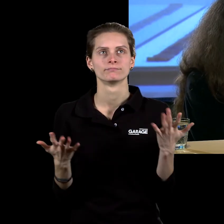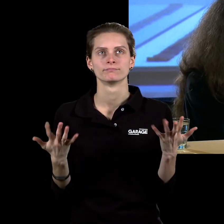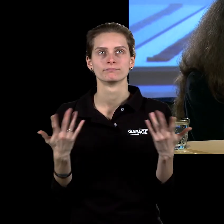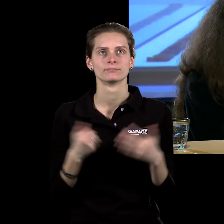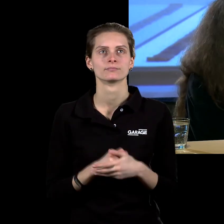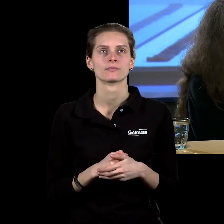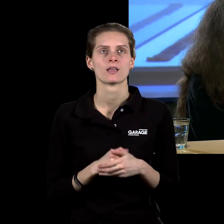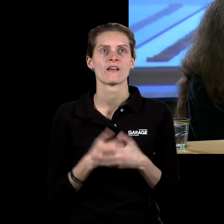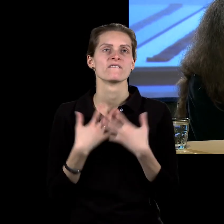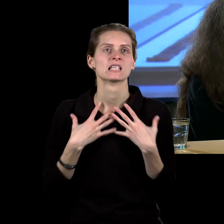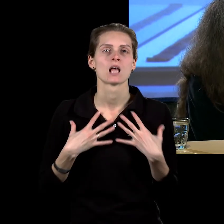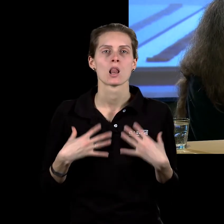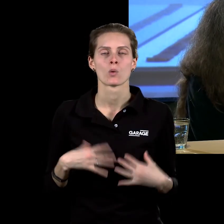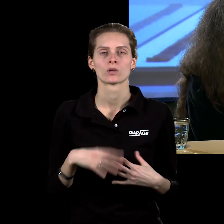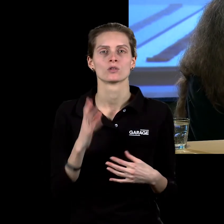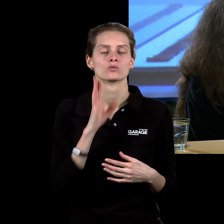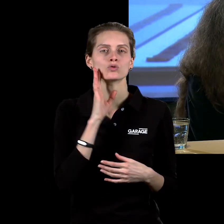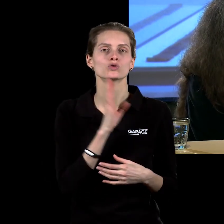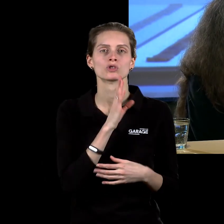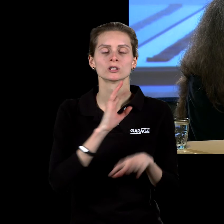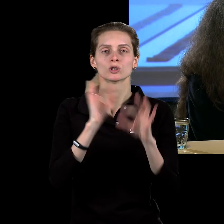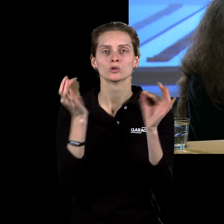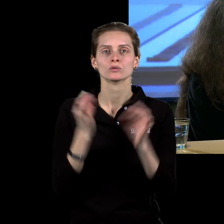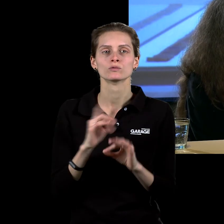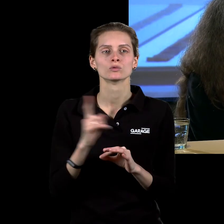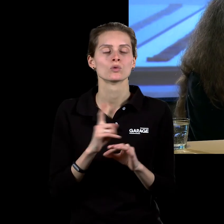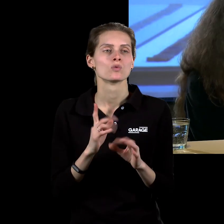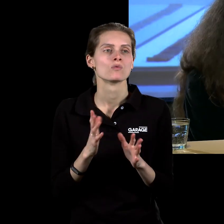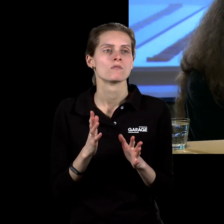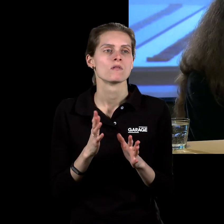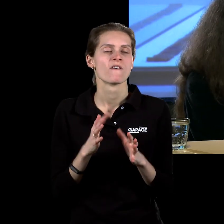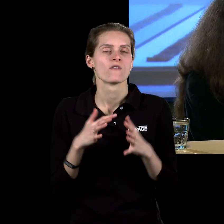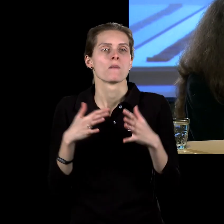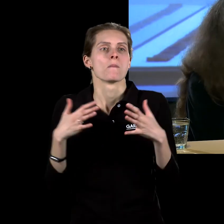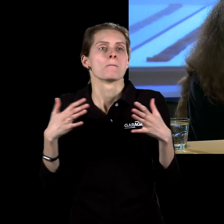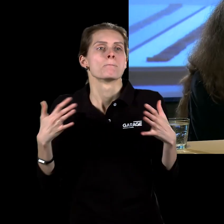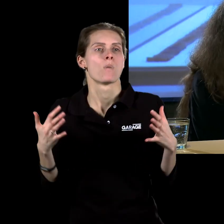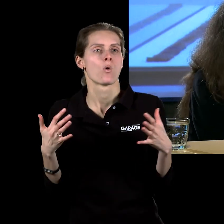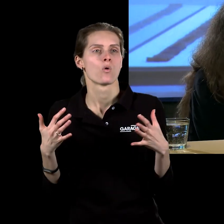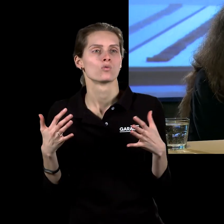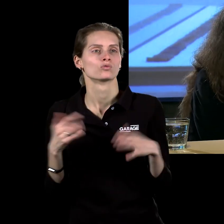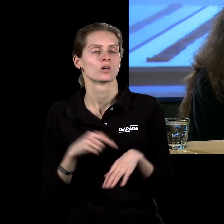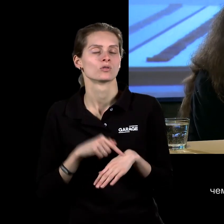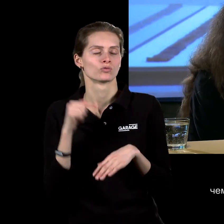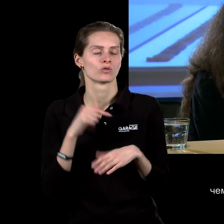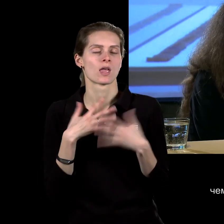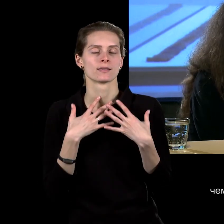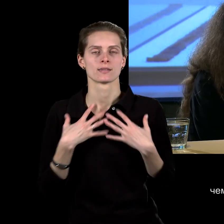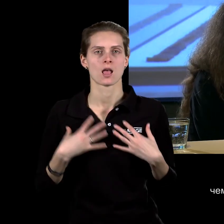с физиологичностью, да, что женское искусство – это всегда что-то, что гораздо в большей степени ассоциируется с